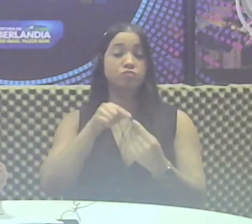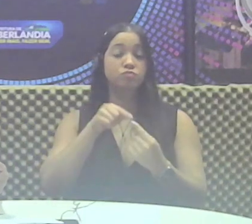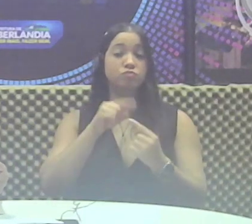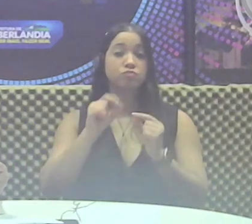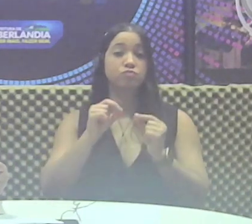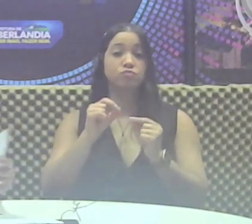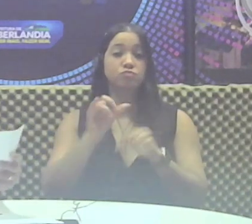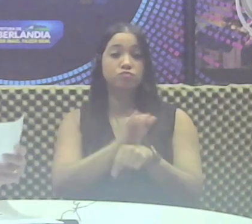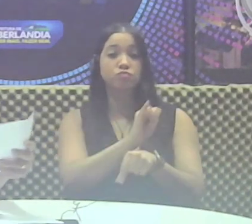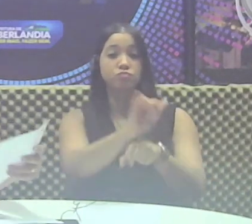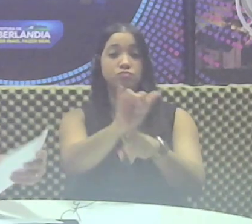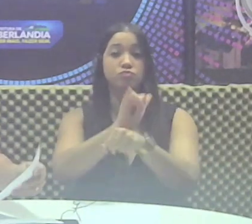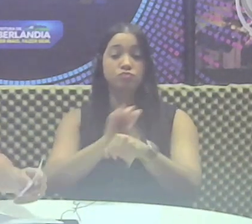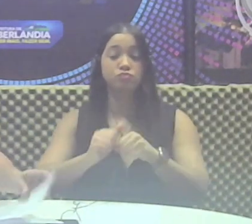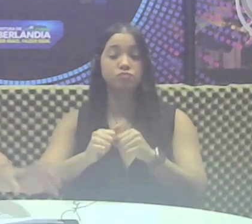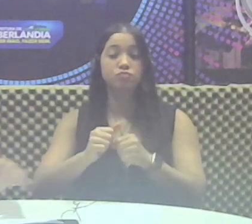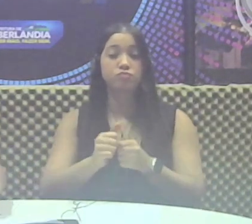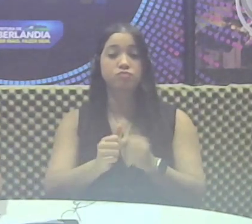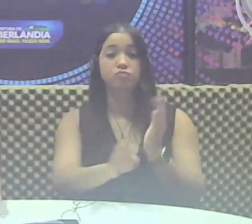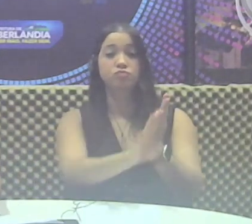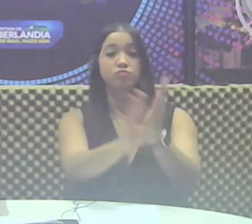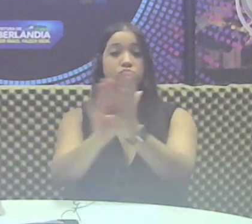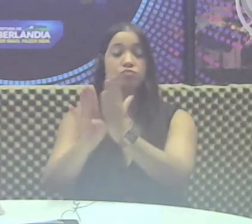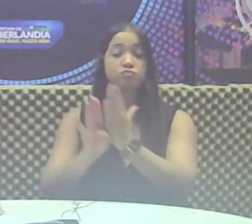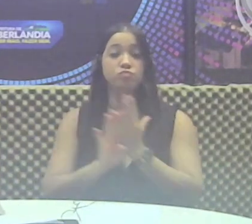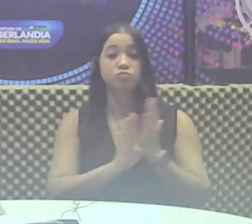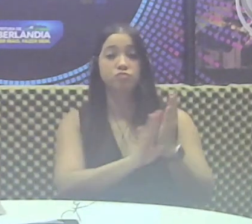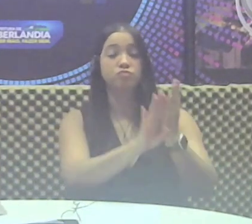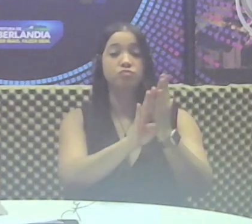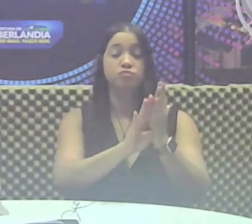para o mapeamento dos empreendedores dessas áreas